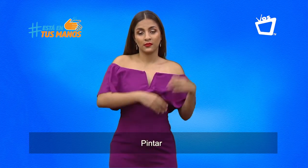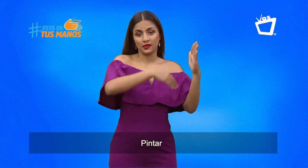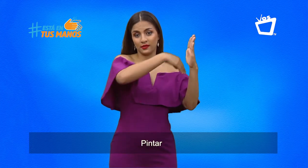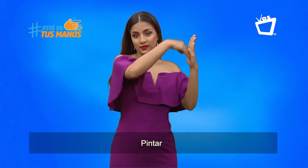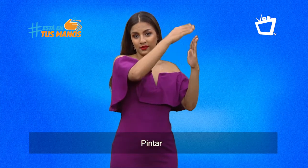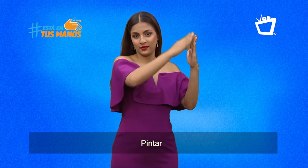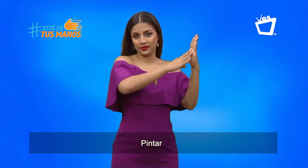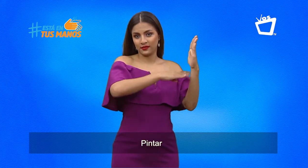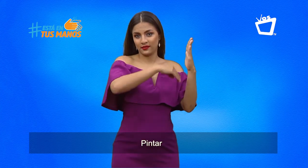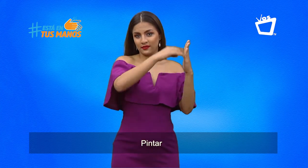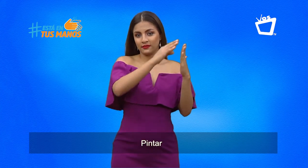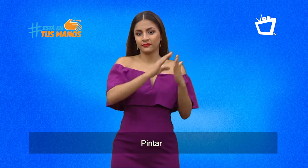ventas